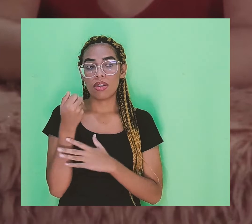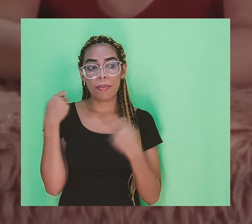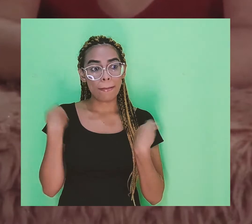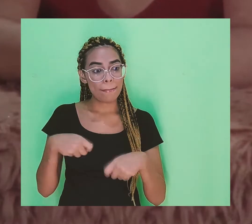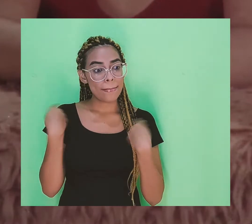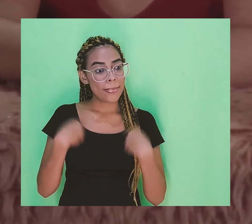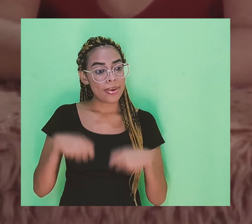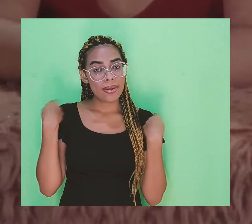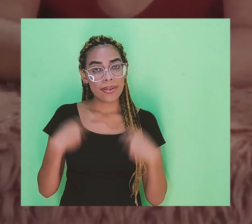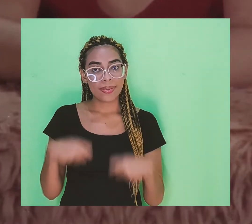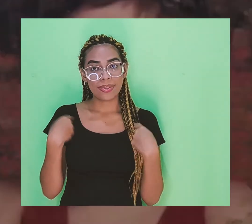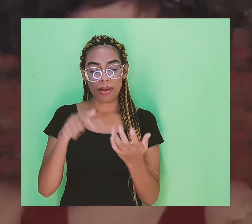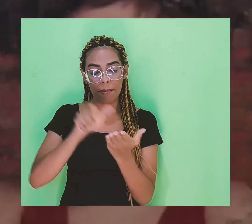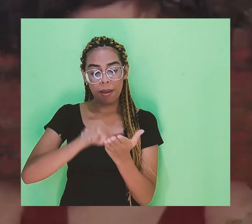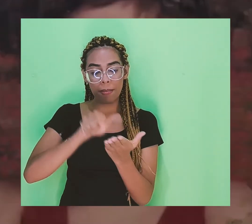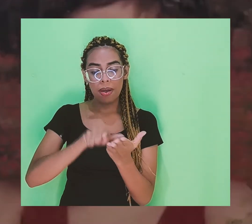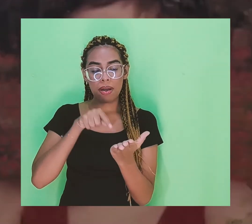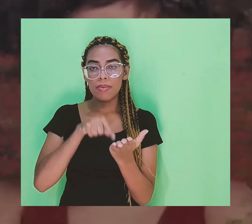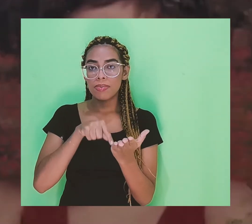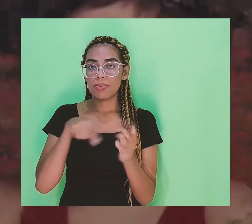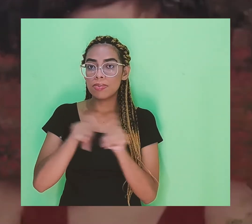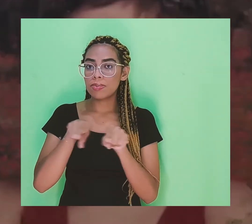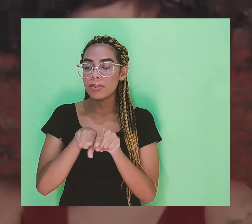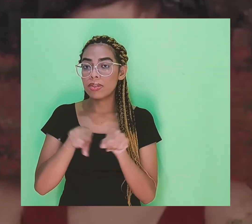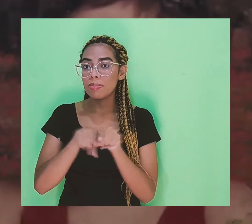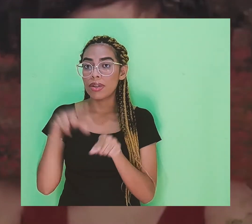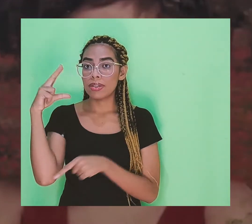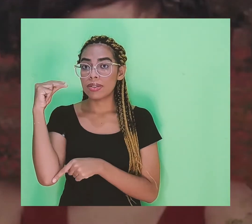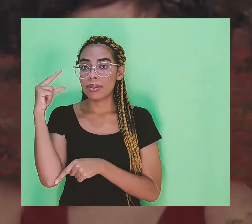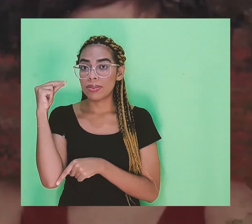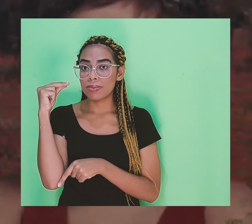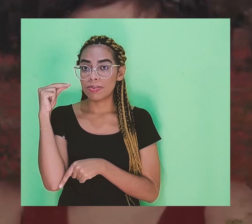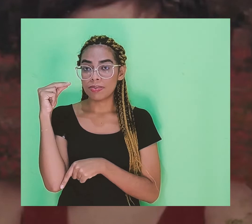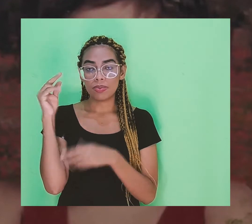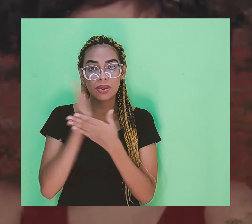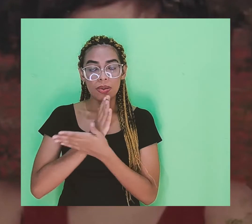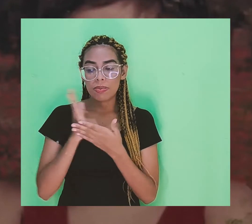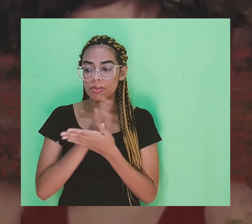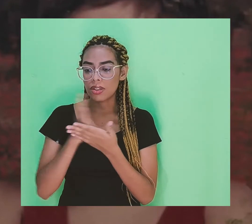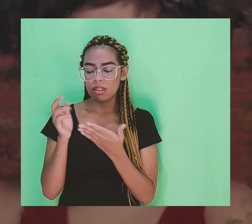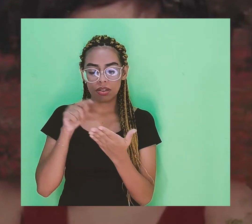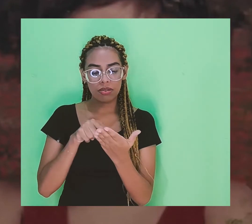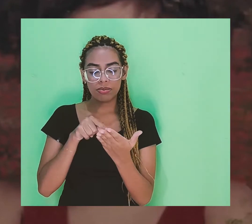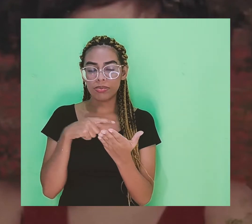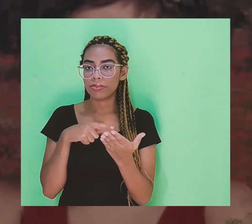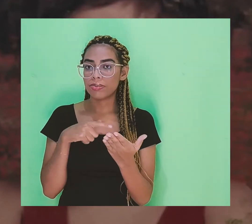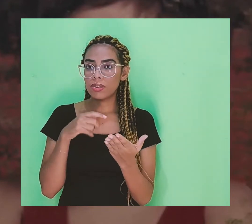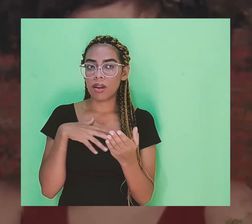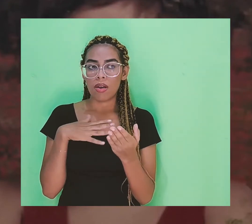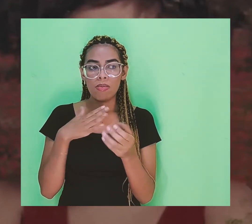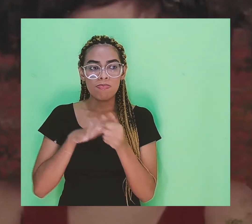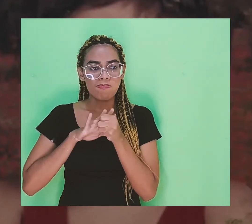a necessidade de ter as fotos na memória do celular, o que não faz sentido nenhum. Porque qualquer coisa que eu vou fazer no celular, dá lá, a memória